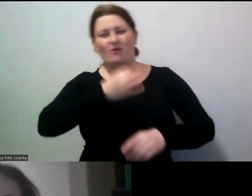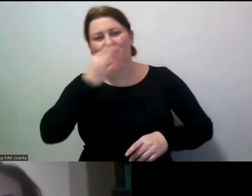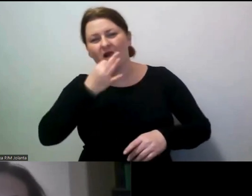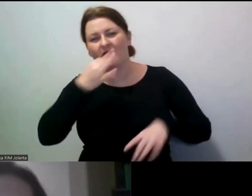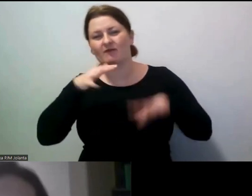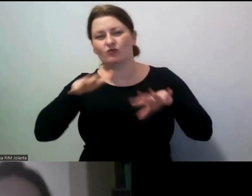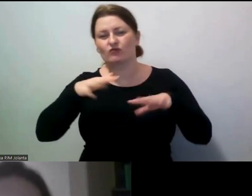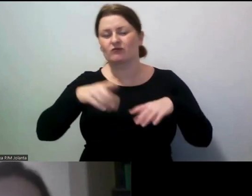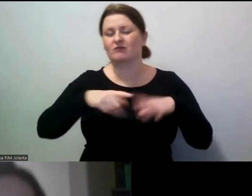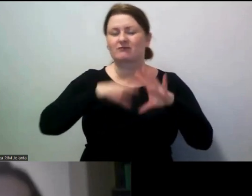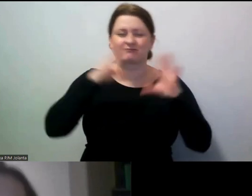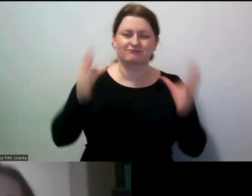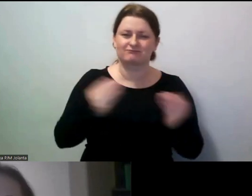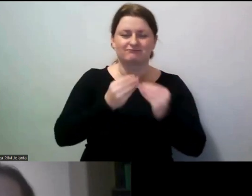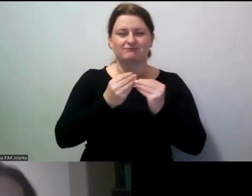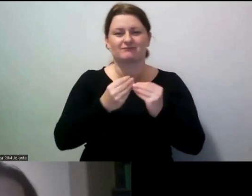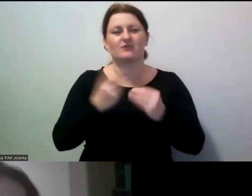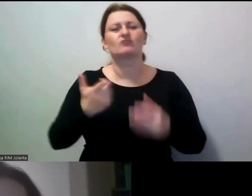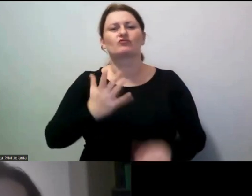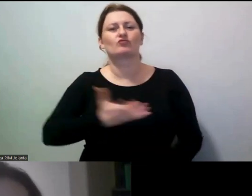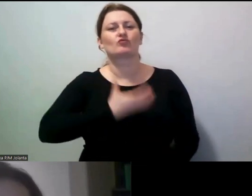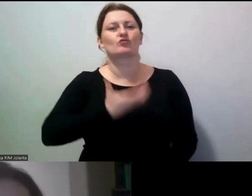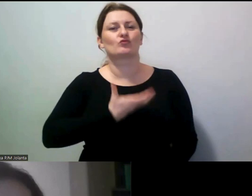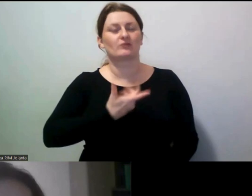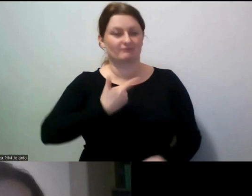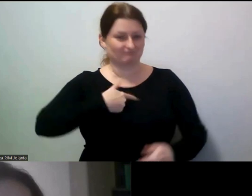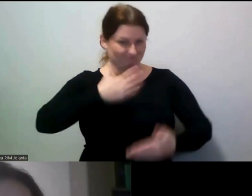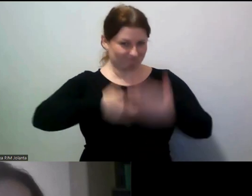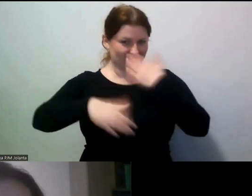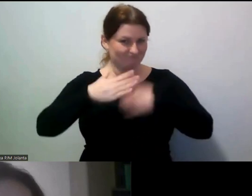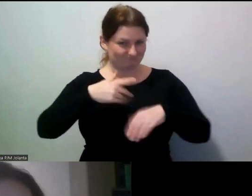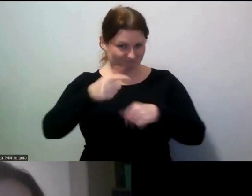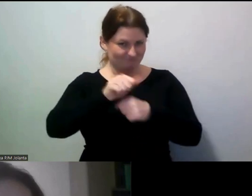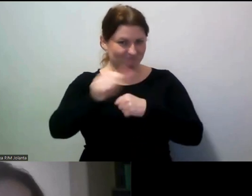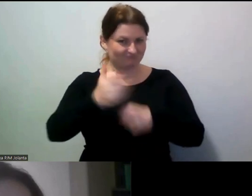tyle tego wszystkiego. Jak się panie czują? Jest satysfakcja?